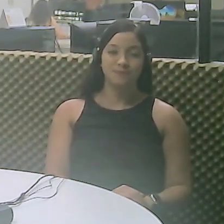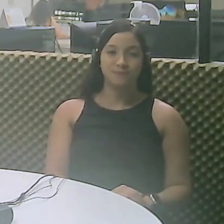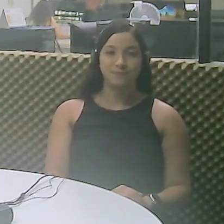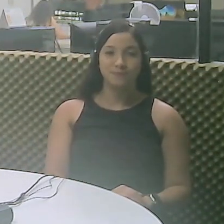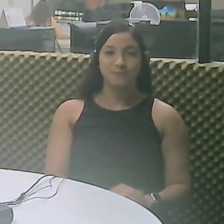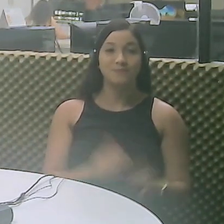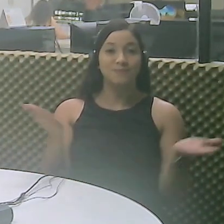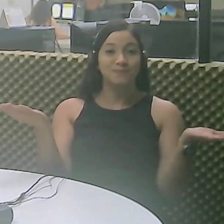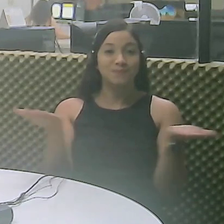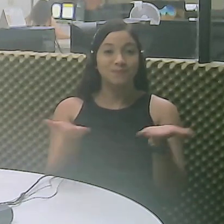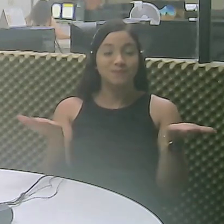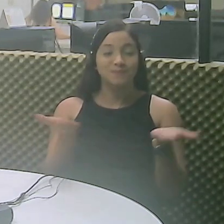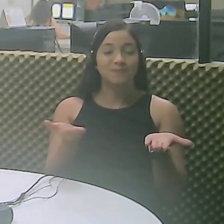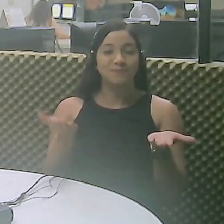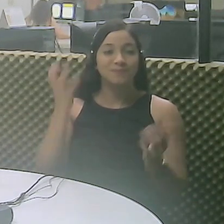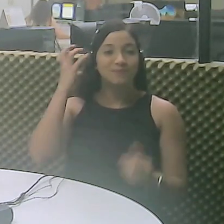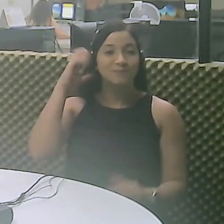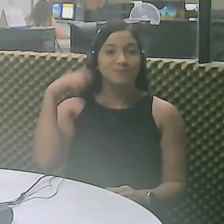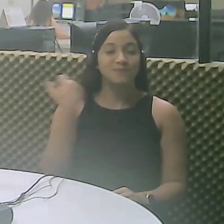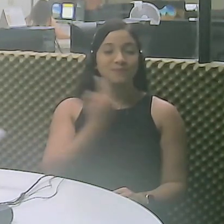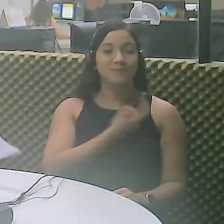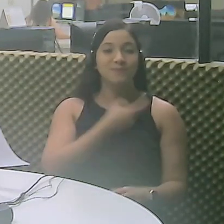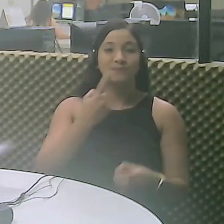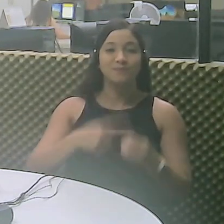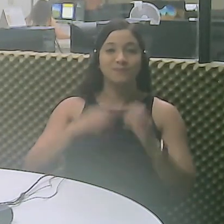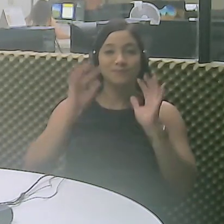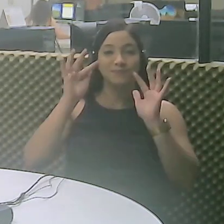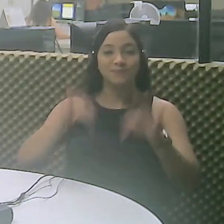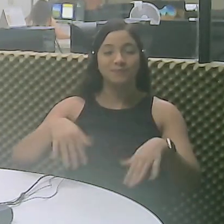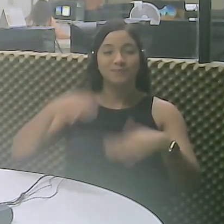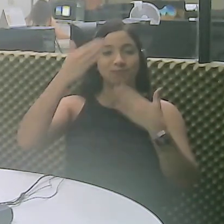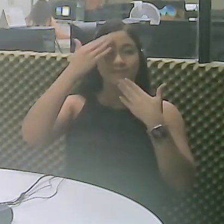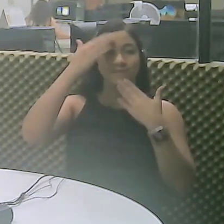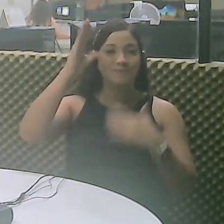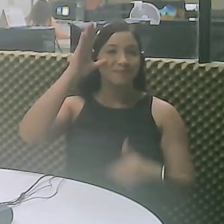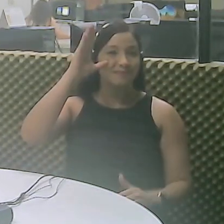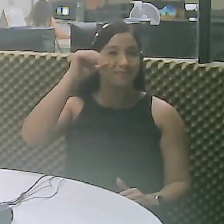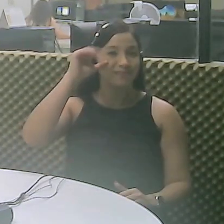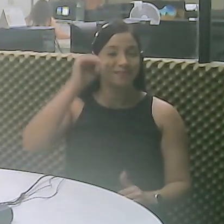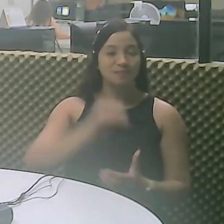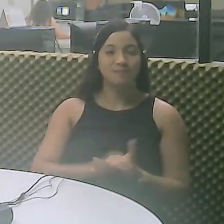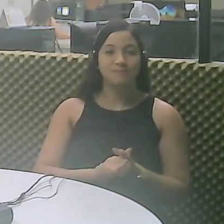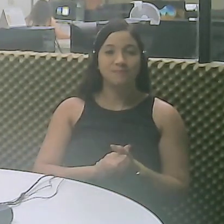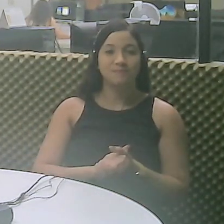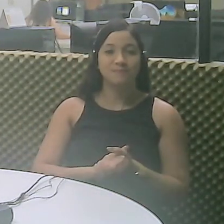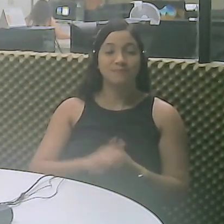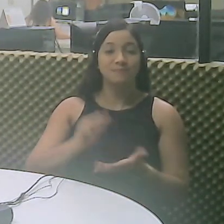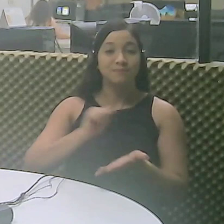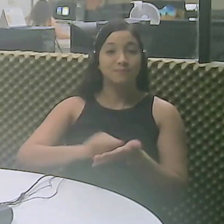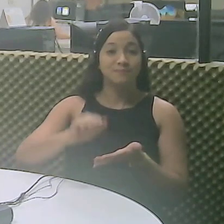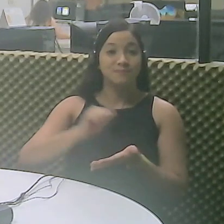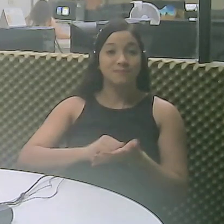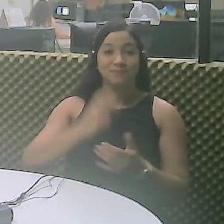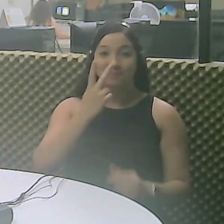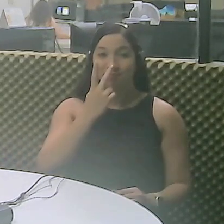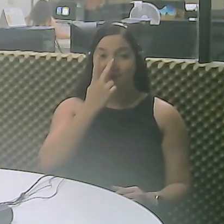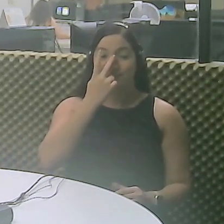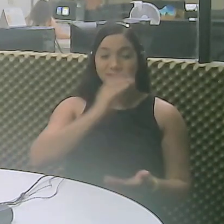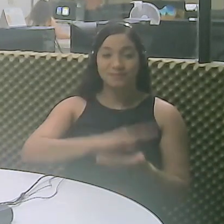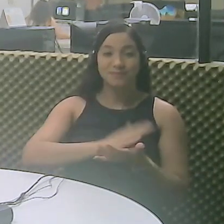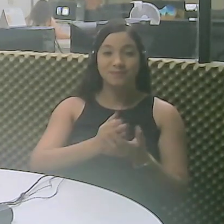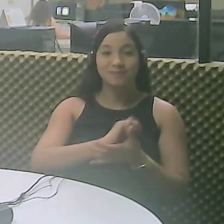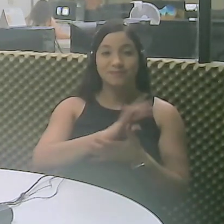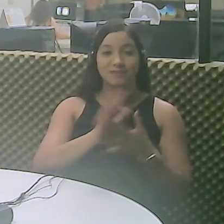notícias. A edição de hoje da Rádio Nossa Cidade fica por aqui. Obrigada pela sua audiência. Edição, Vanessa